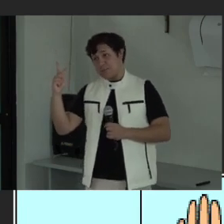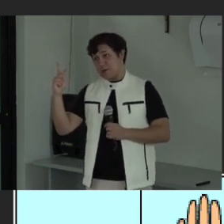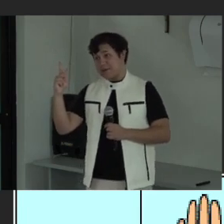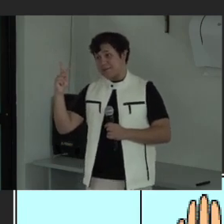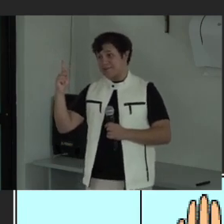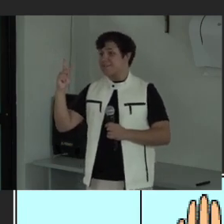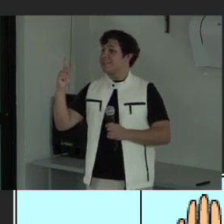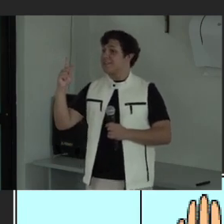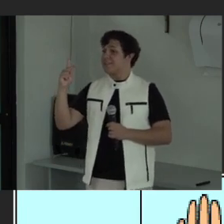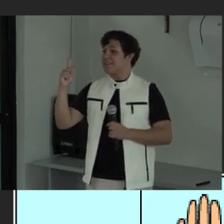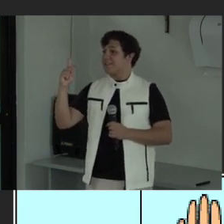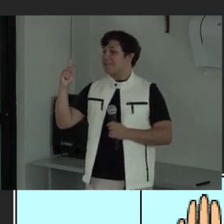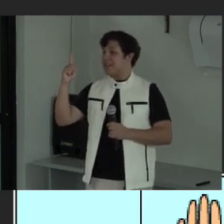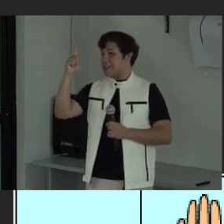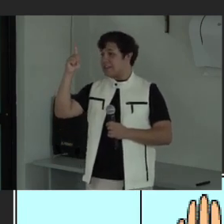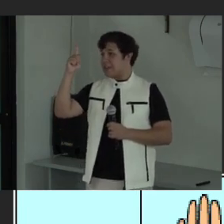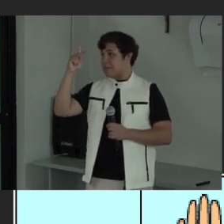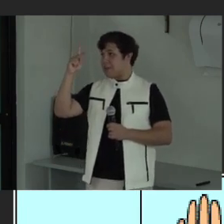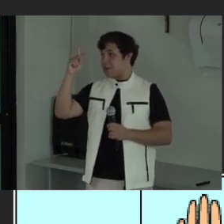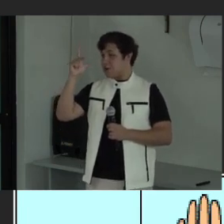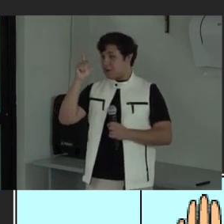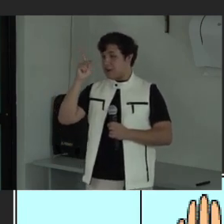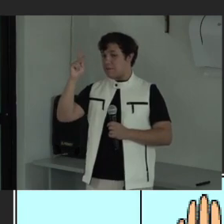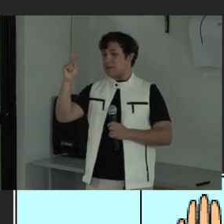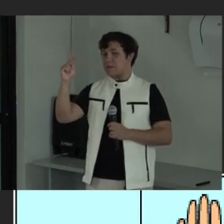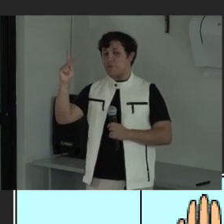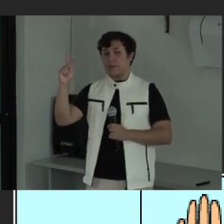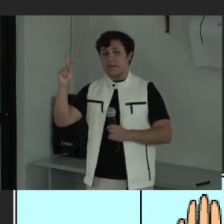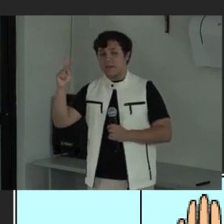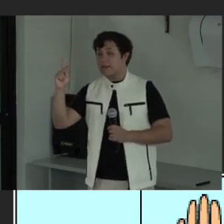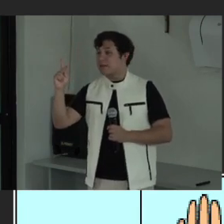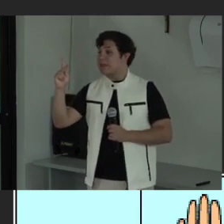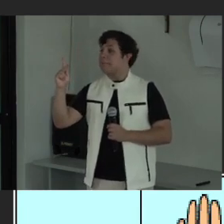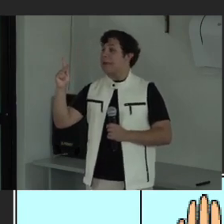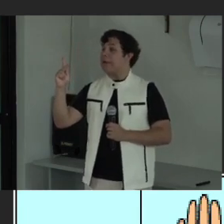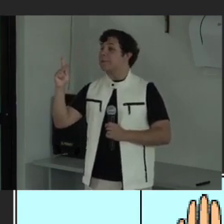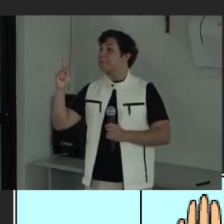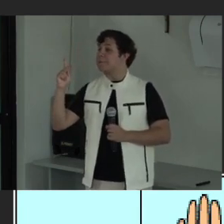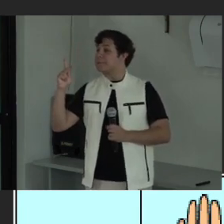mueve. Índice, medio y a la mitad del pulgar. P.